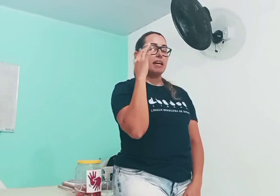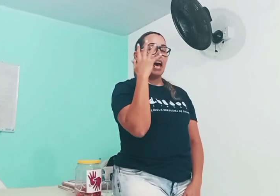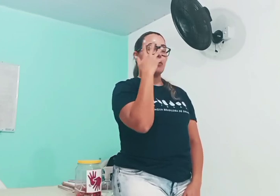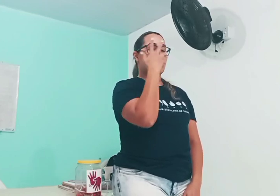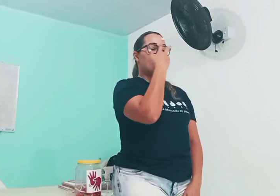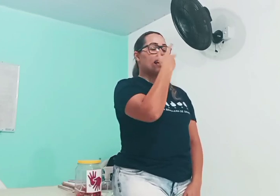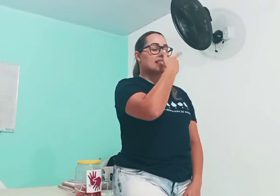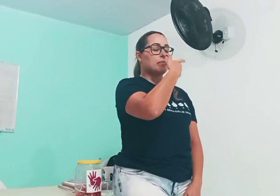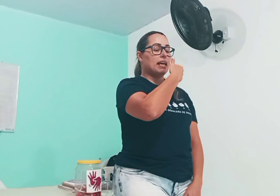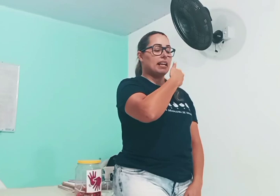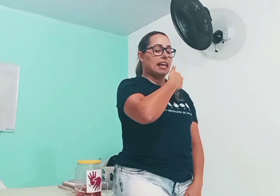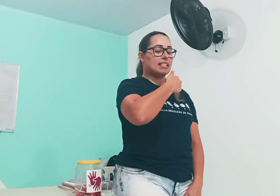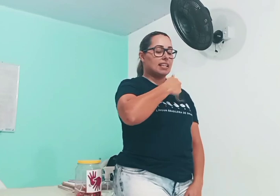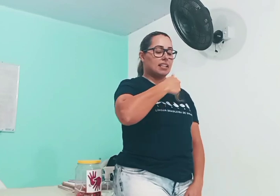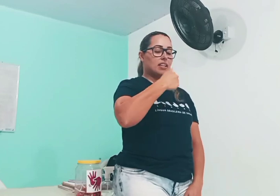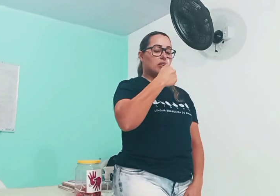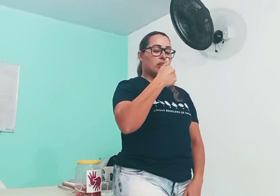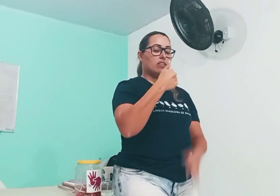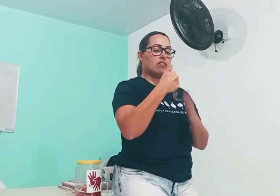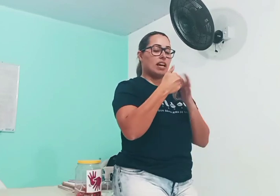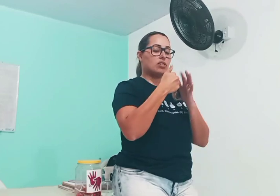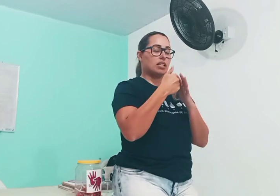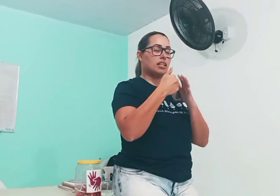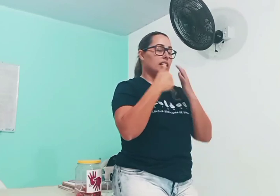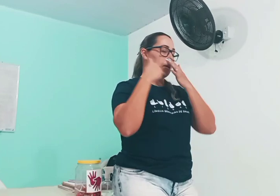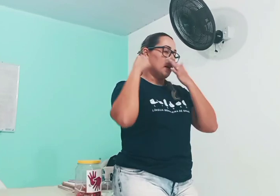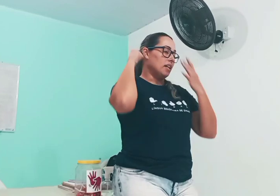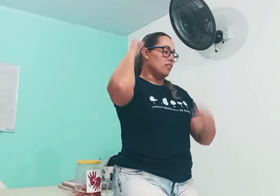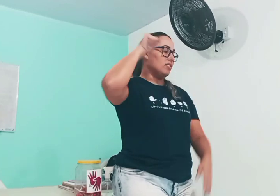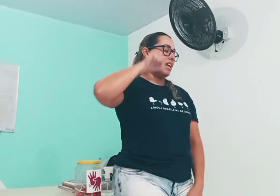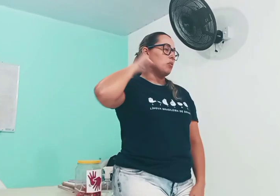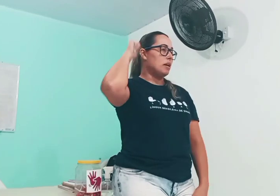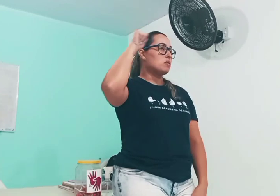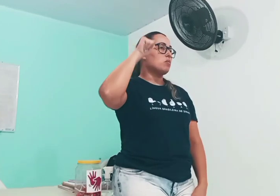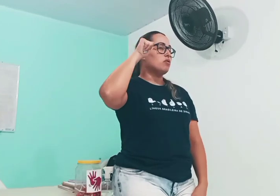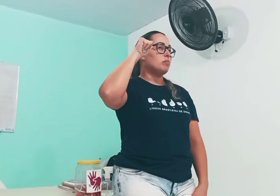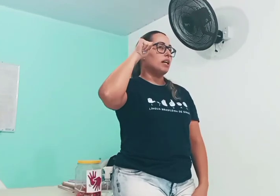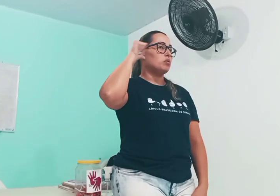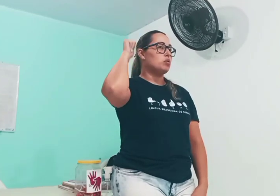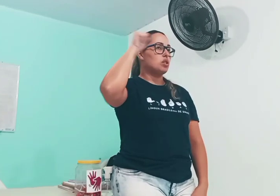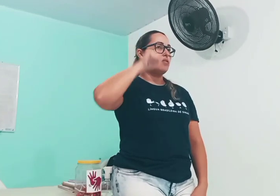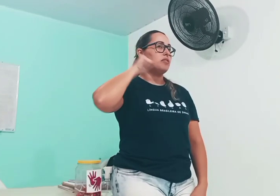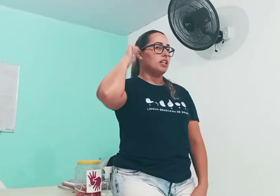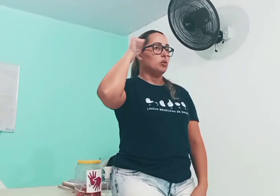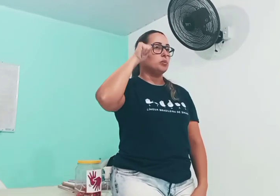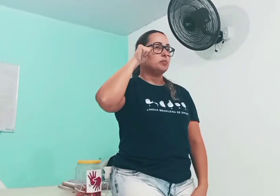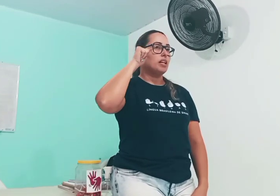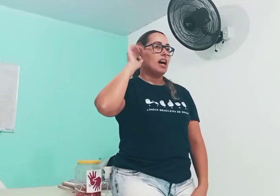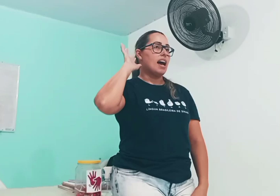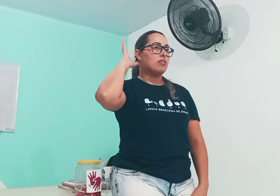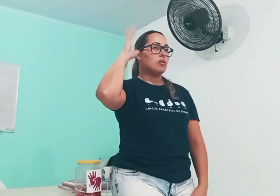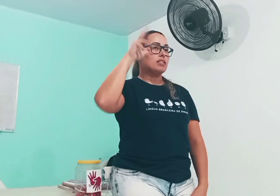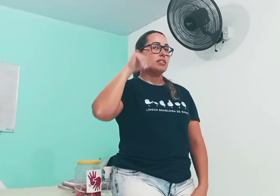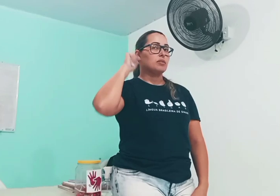pegaram essa beleza aqui, ó, que fecha aqui, e fizeram o mesmo movimento do chifrinho. Aí ficou assim.